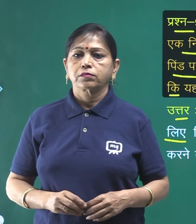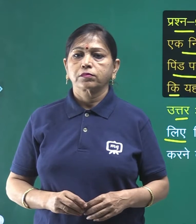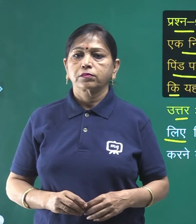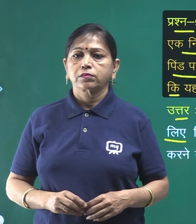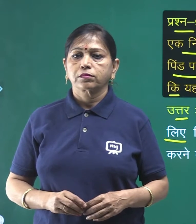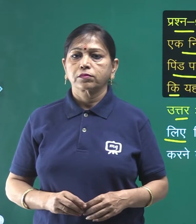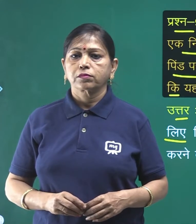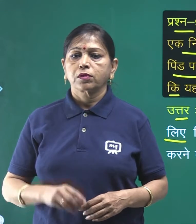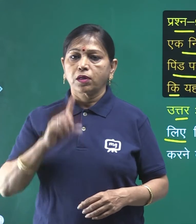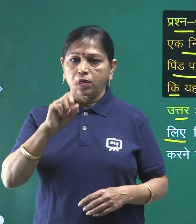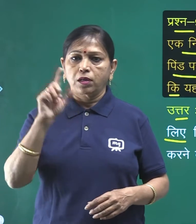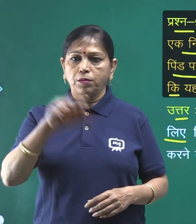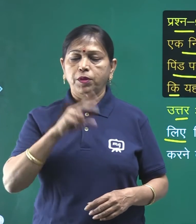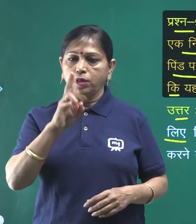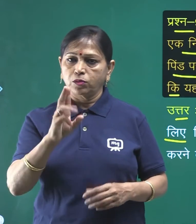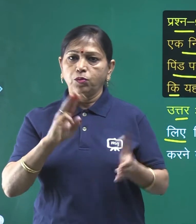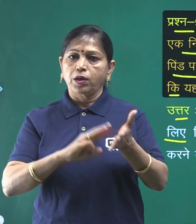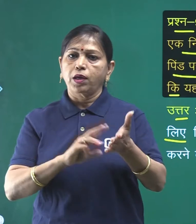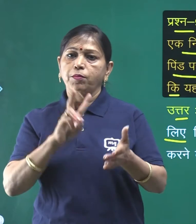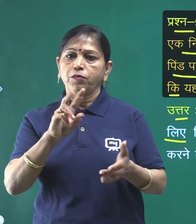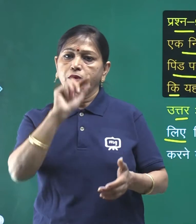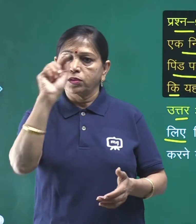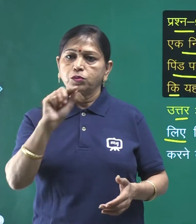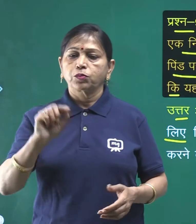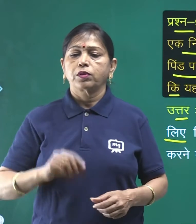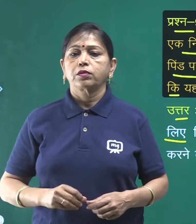1/2 mv²